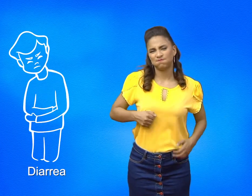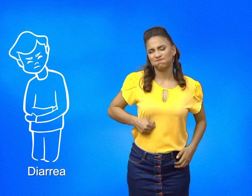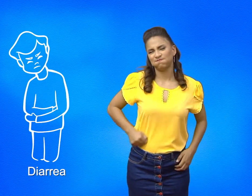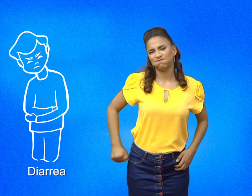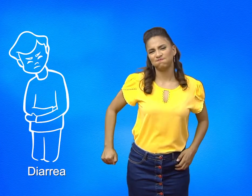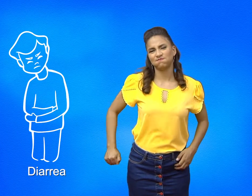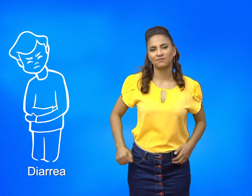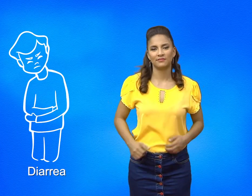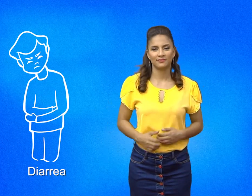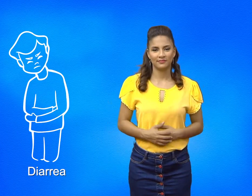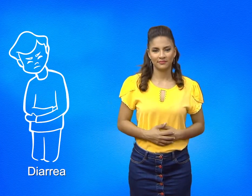diarrea